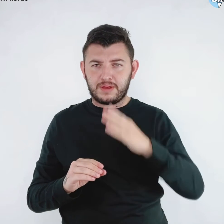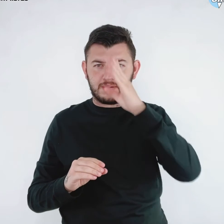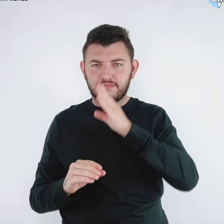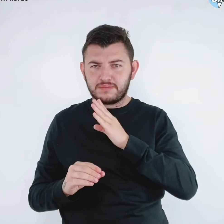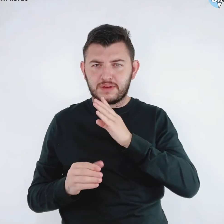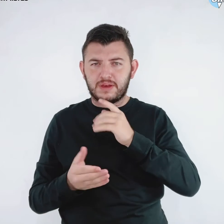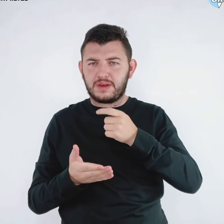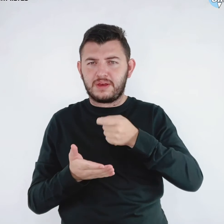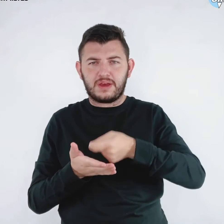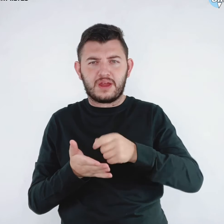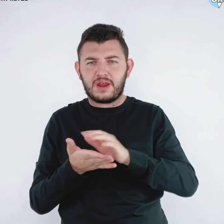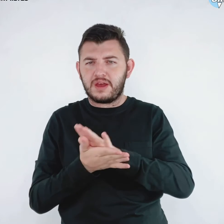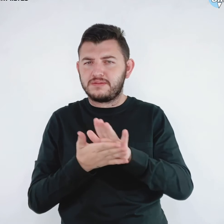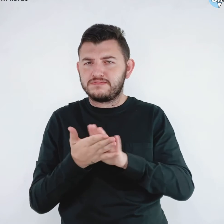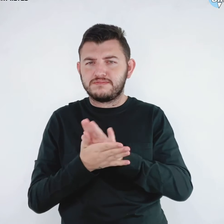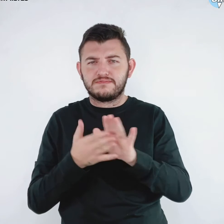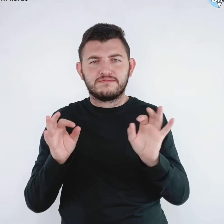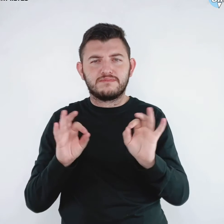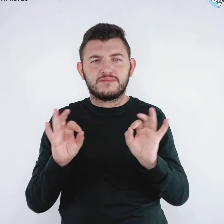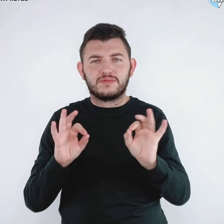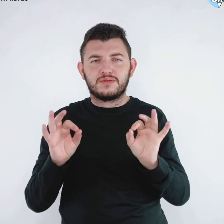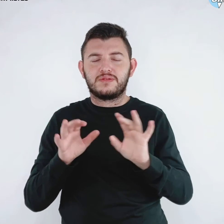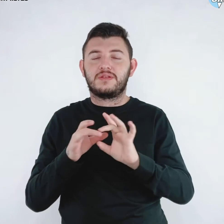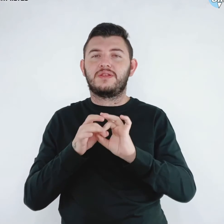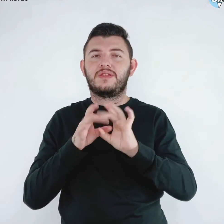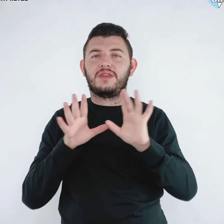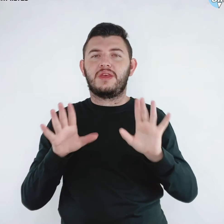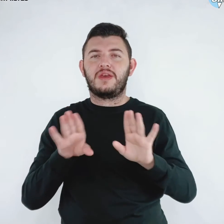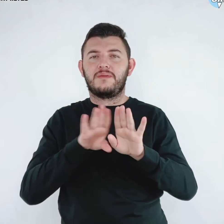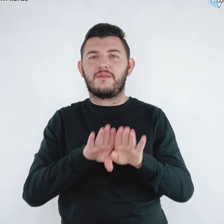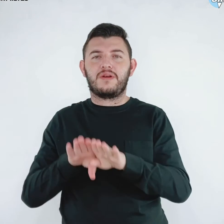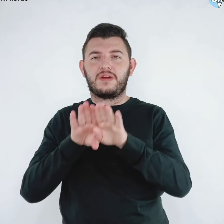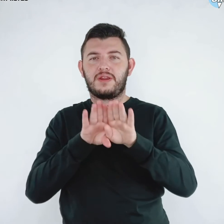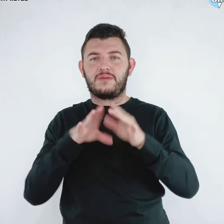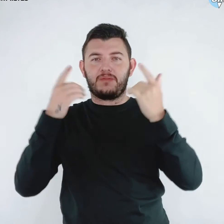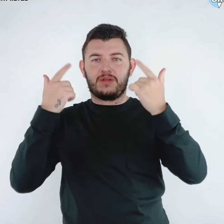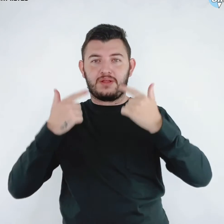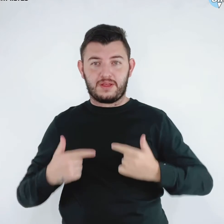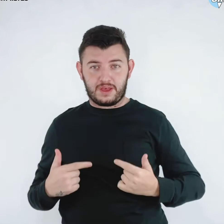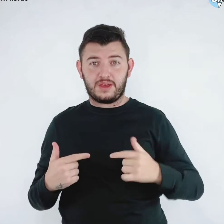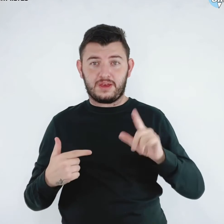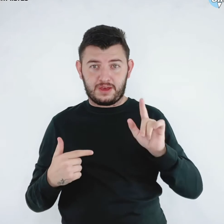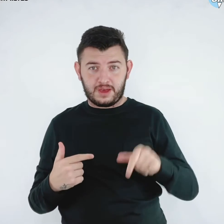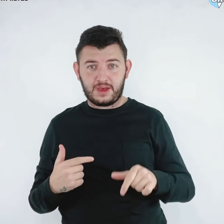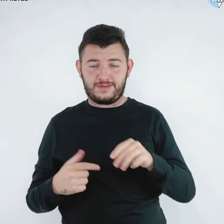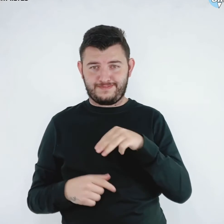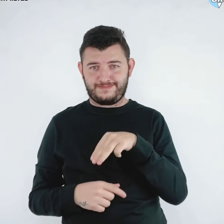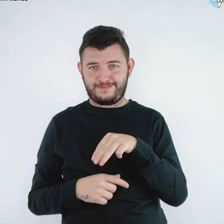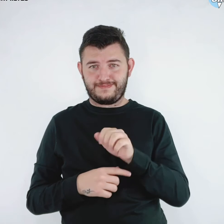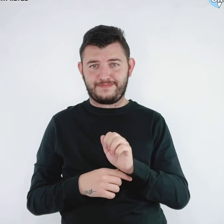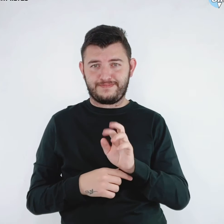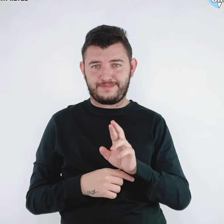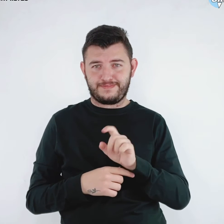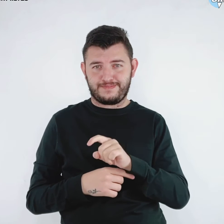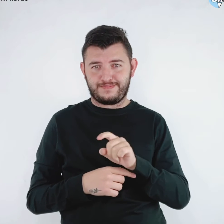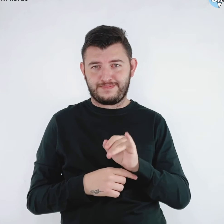laica, democrática e socialmente referenciada é marxismo cultural. Ou seja,